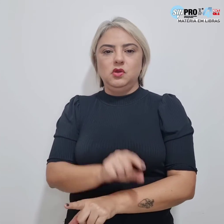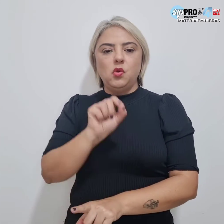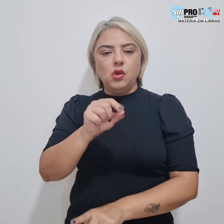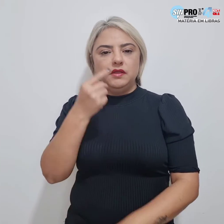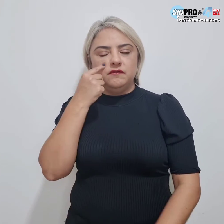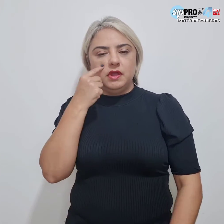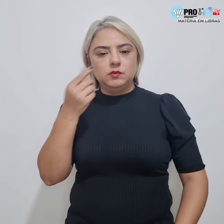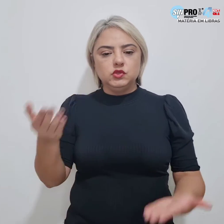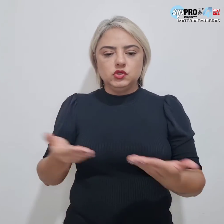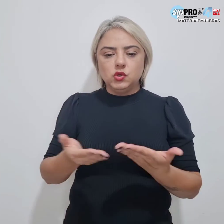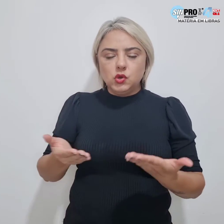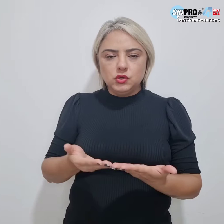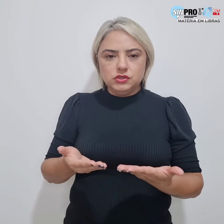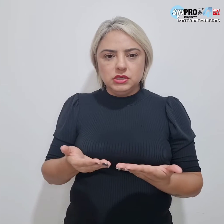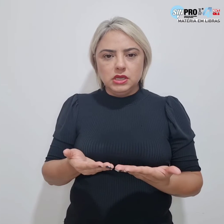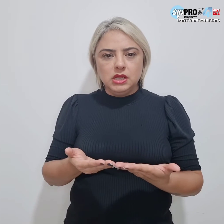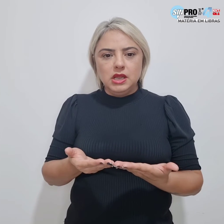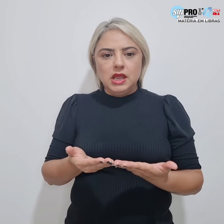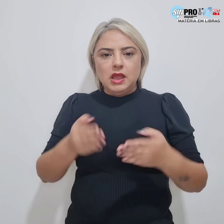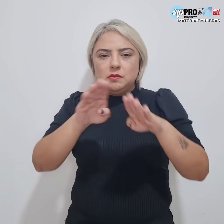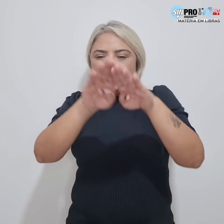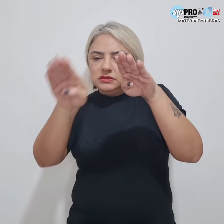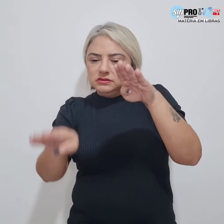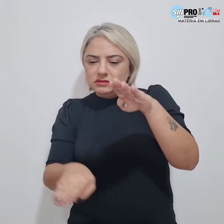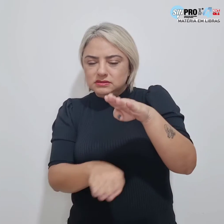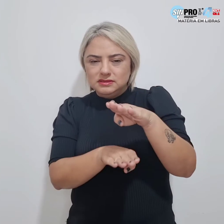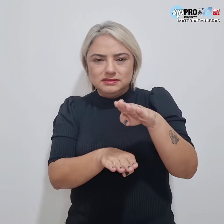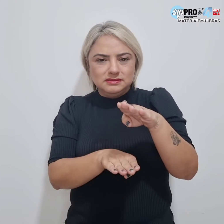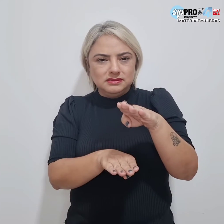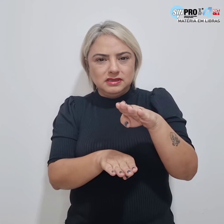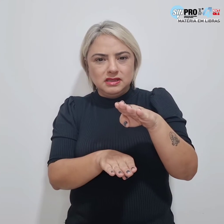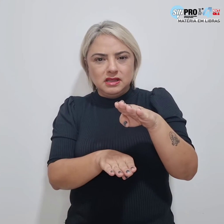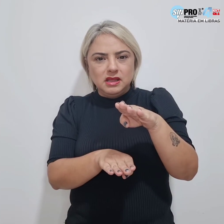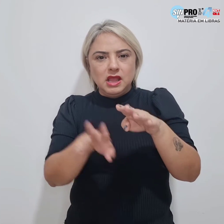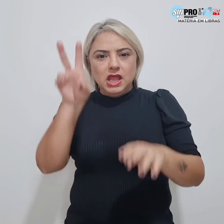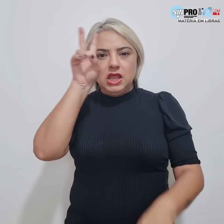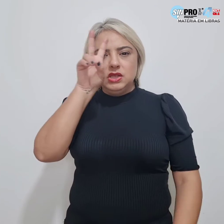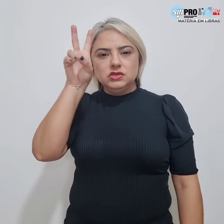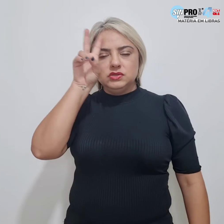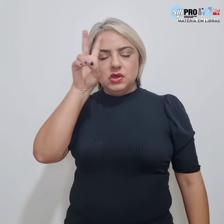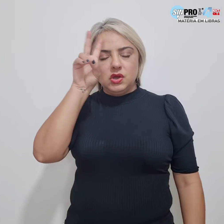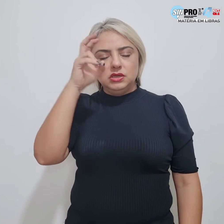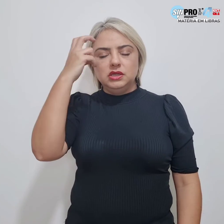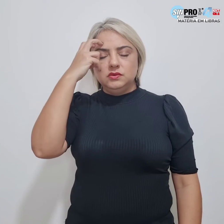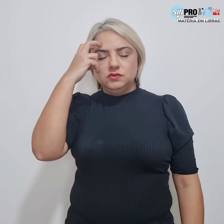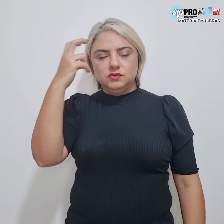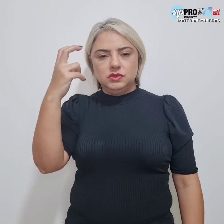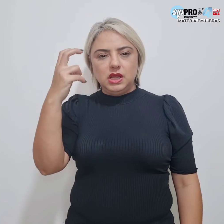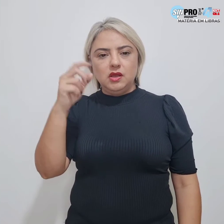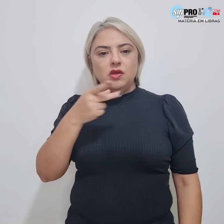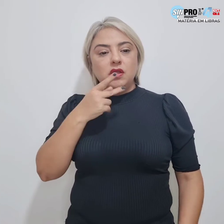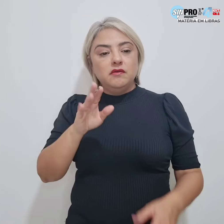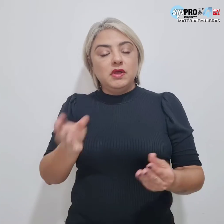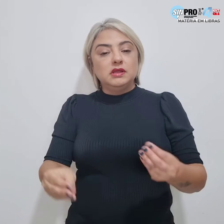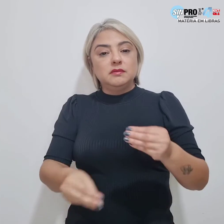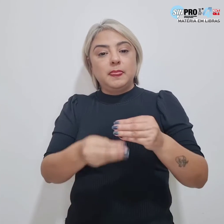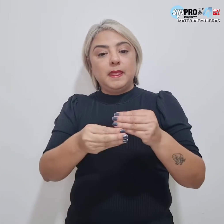se vê é cada vez mais uma desigualdade profunda, histórica e cultural, que faz parte das